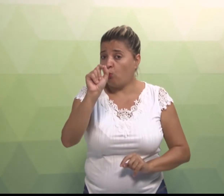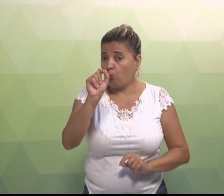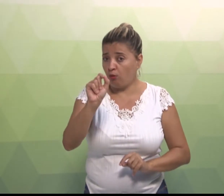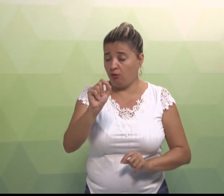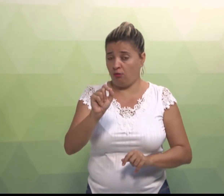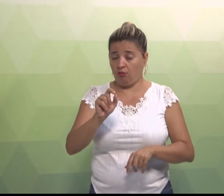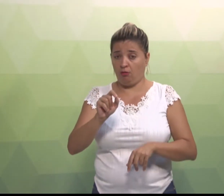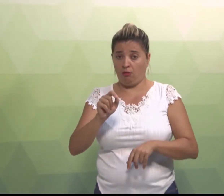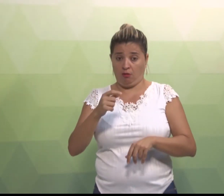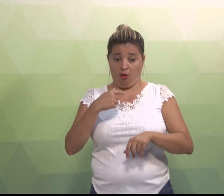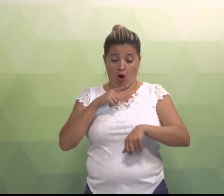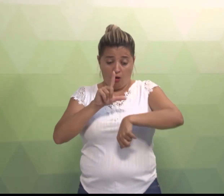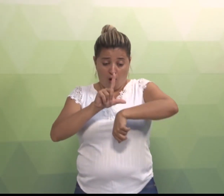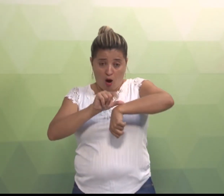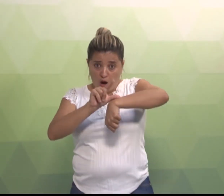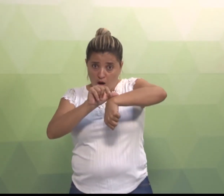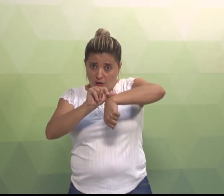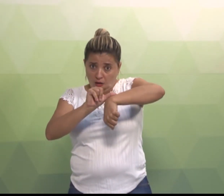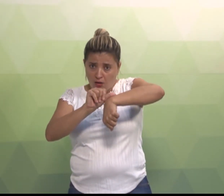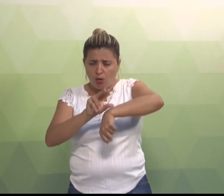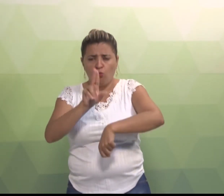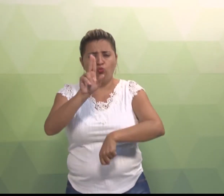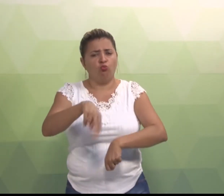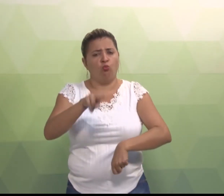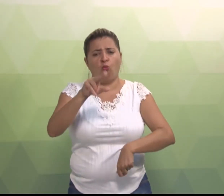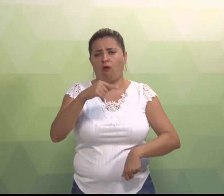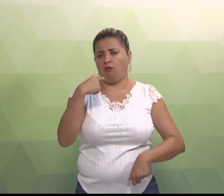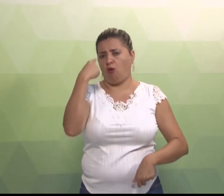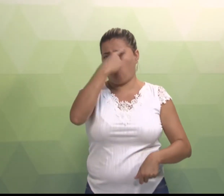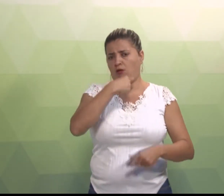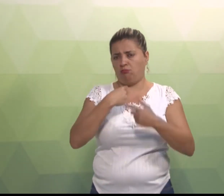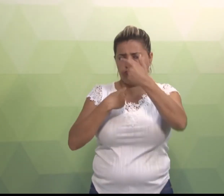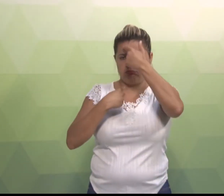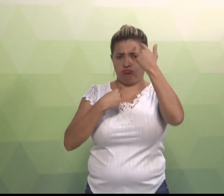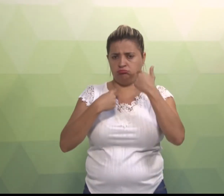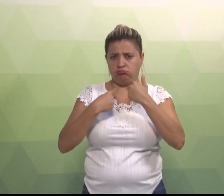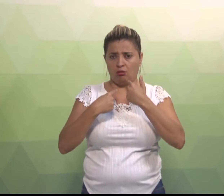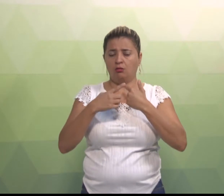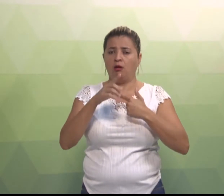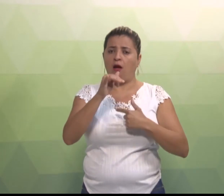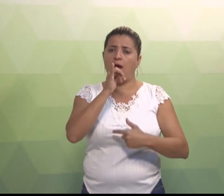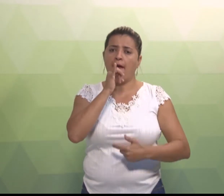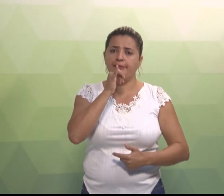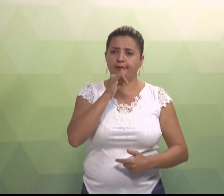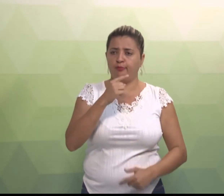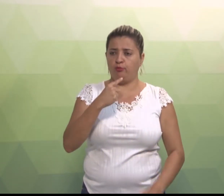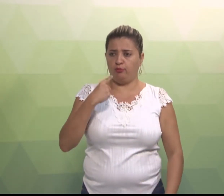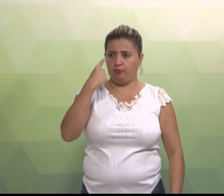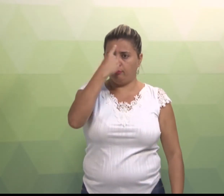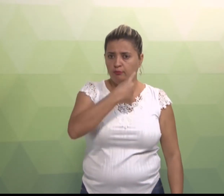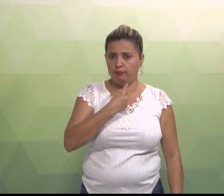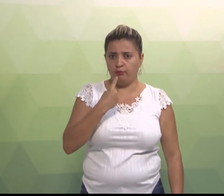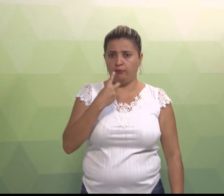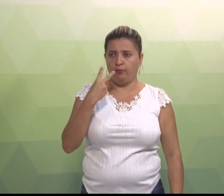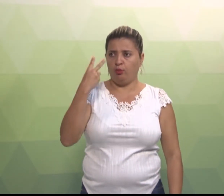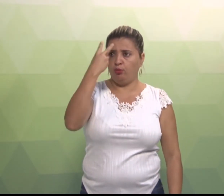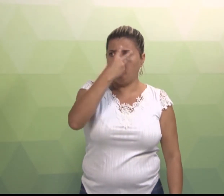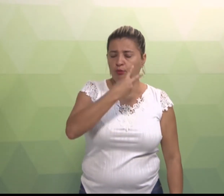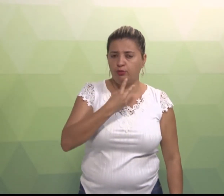Então, nós também podemos informar a questão de nunca utilizar também, por exemplo, 1 hora, 2